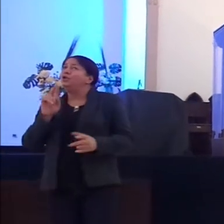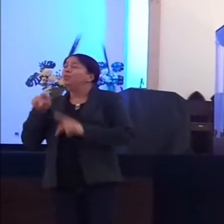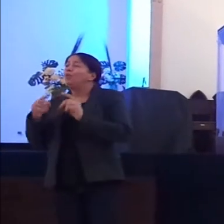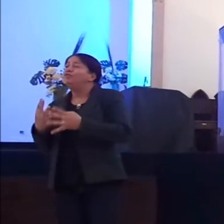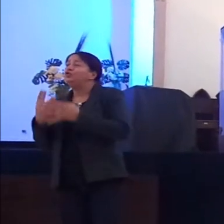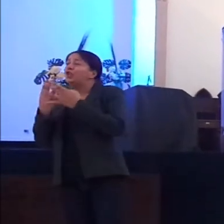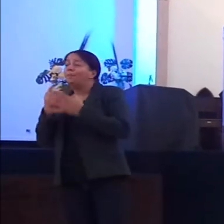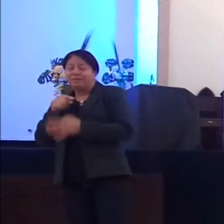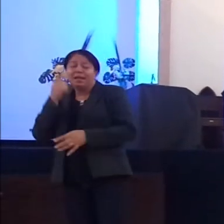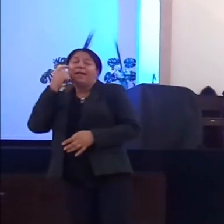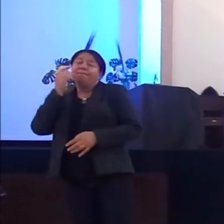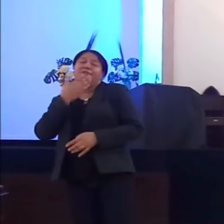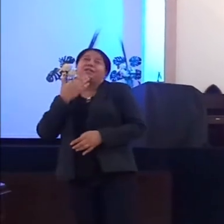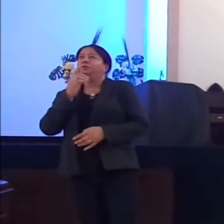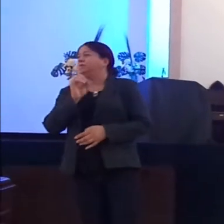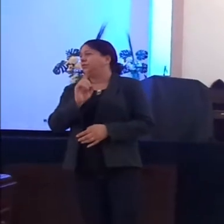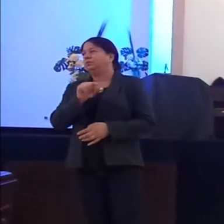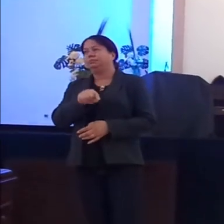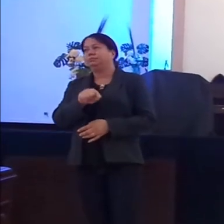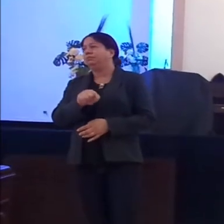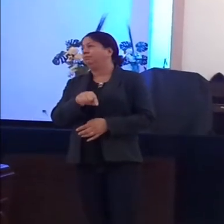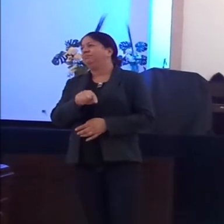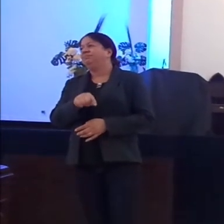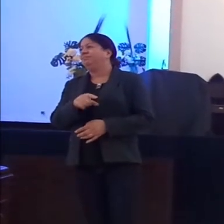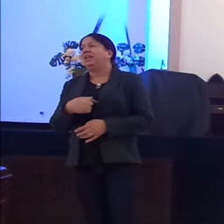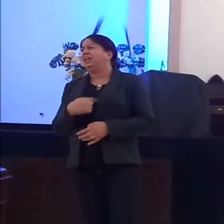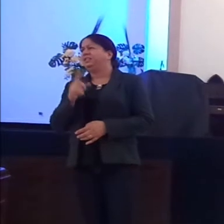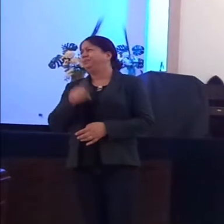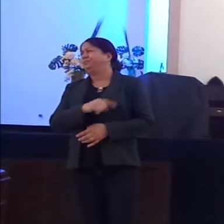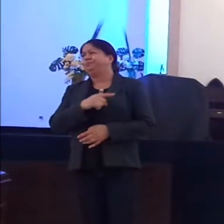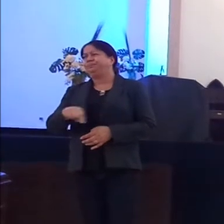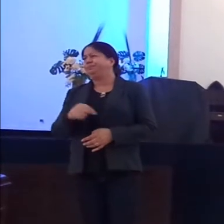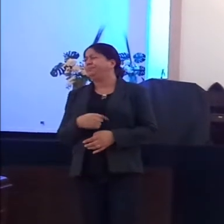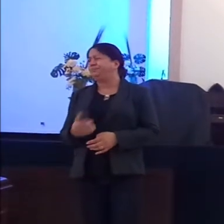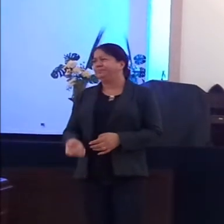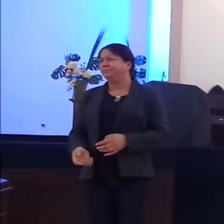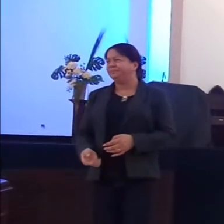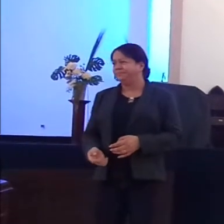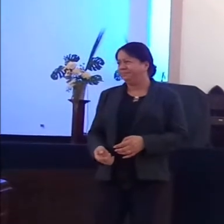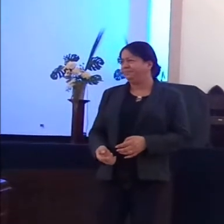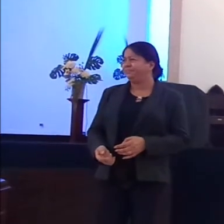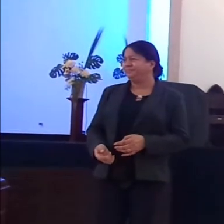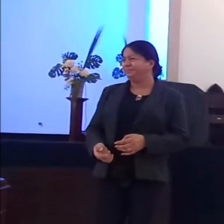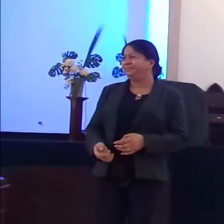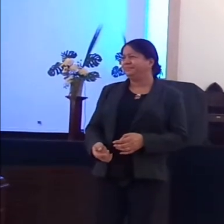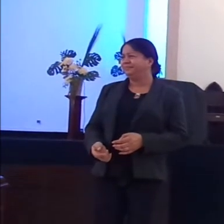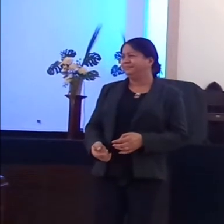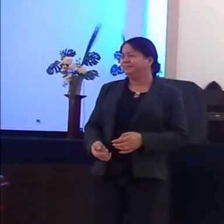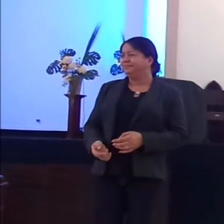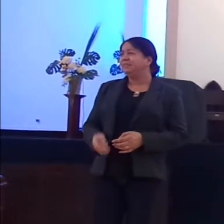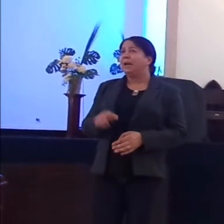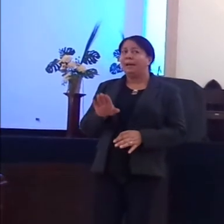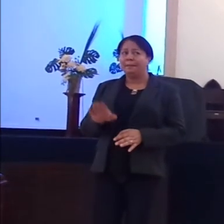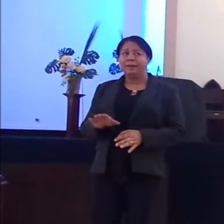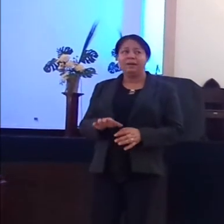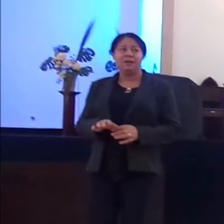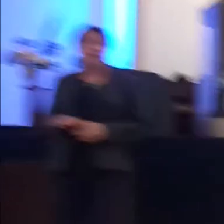judeu esperava para estar na descendência de Jesus. E.